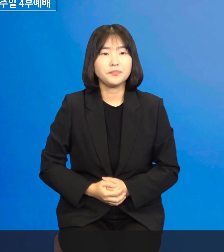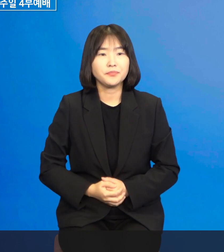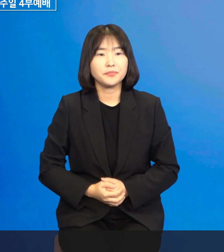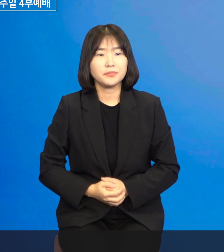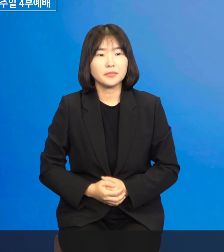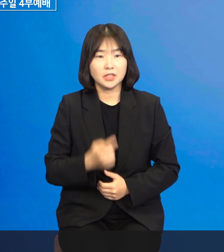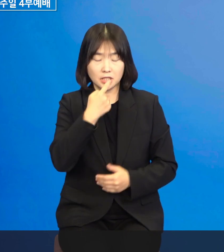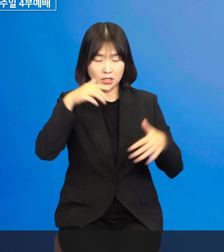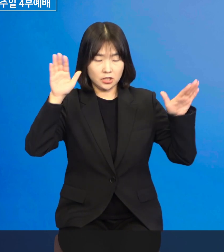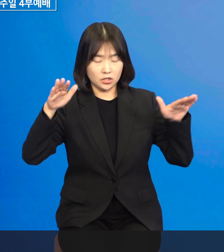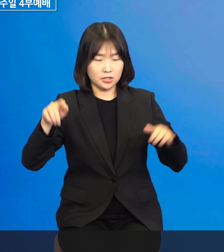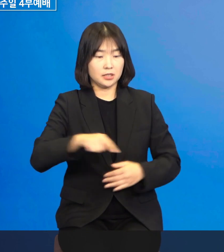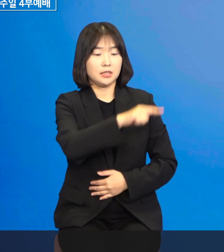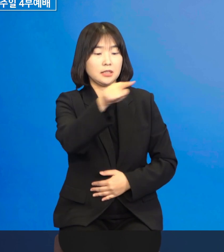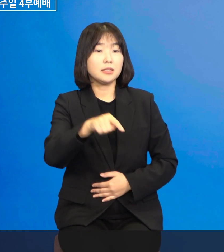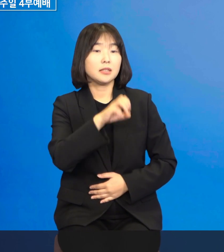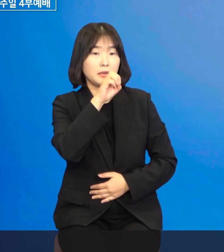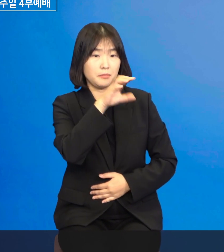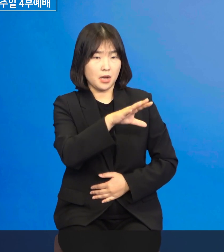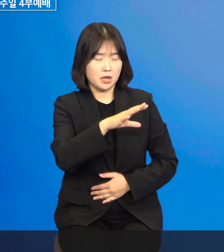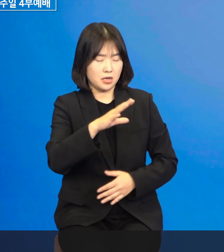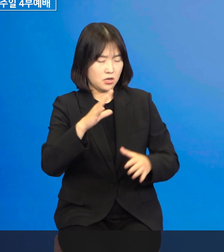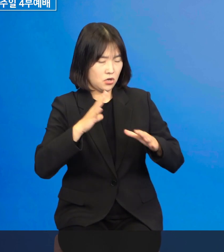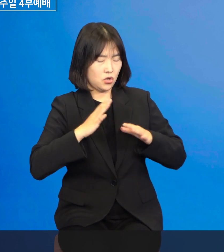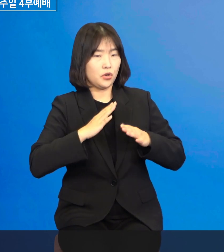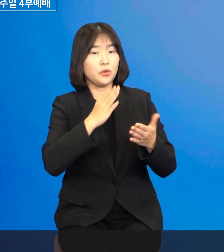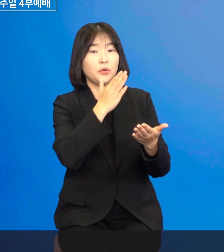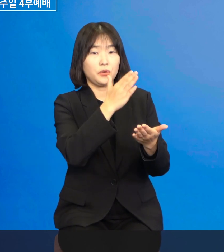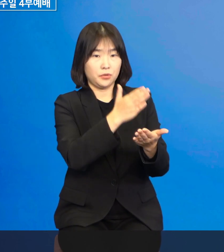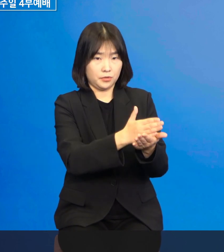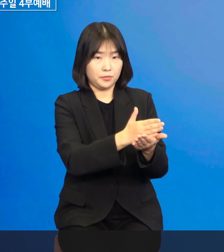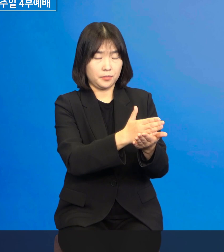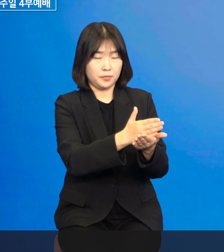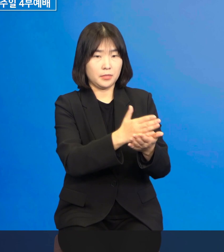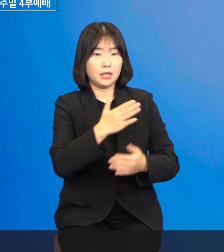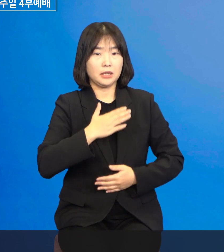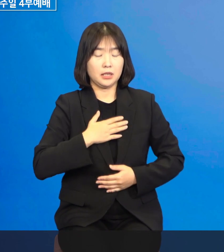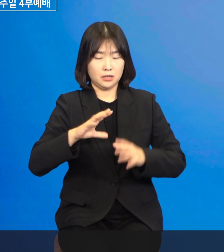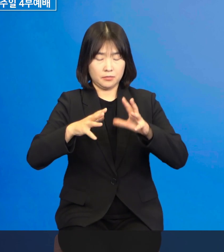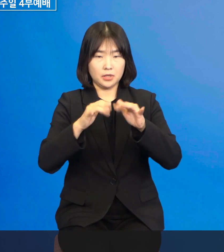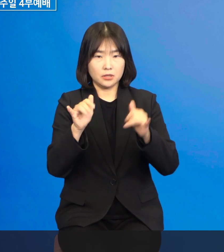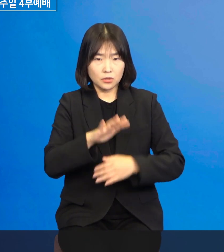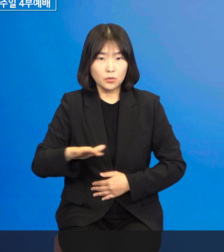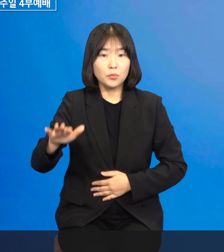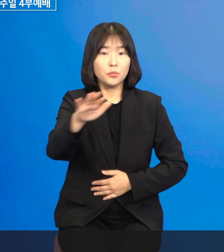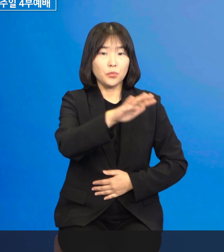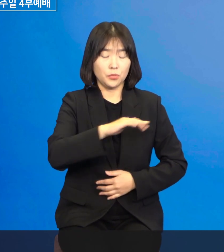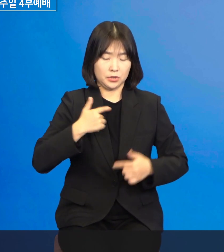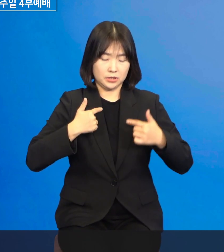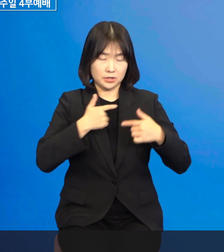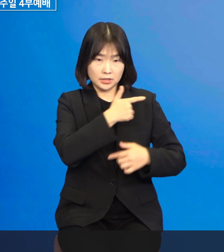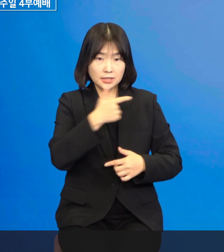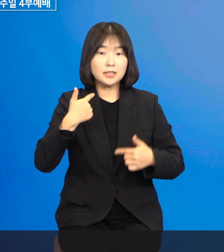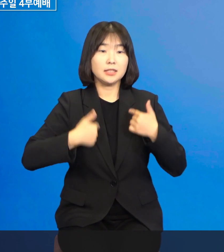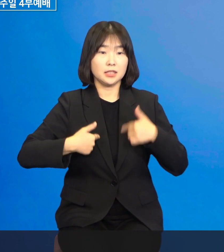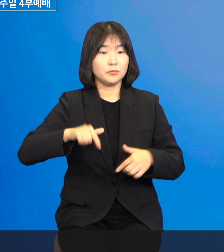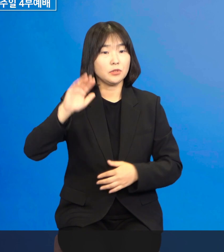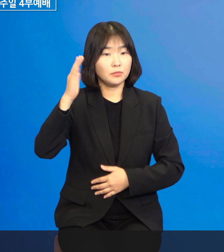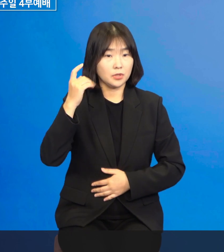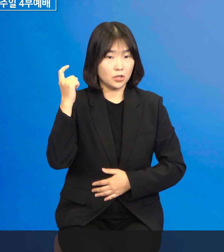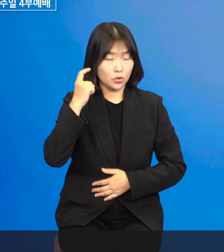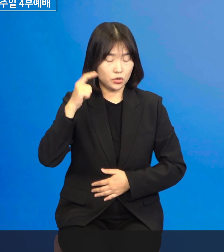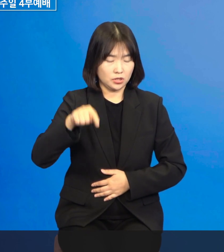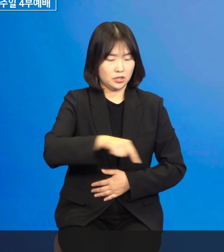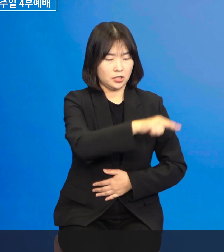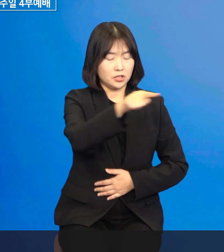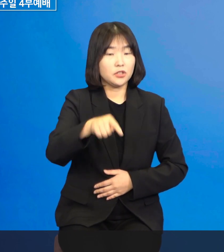두려워하였다. 천사가 그들에게 말하였다. 두려워하지 말아라. 나는 온 백성에게